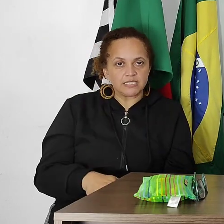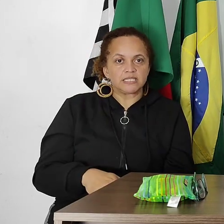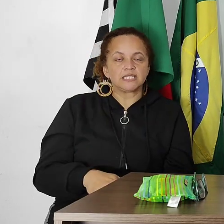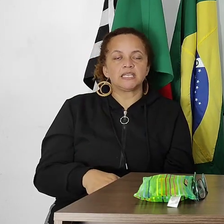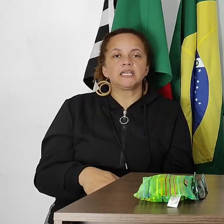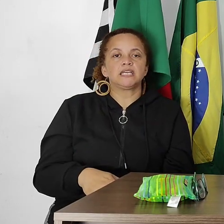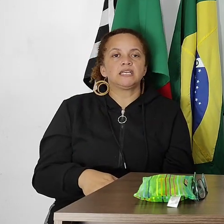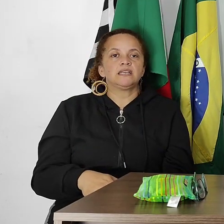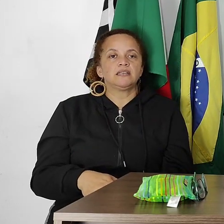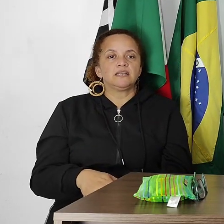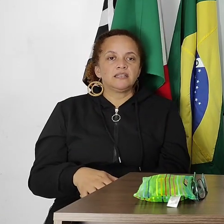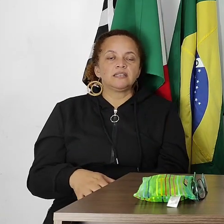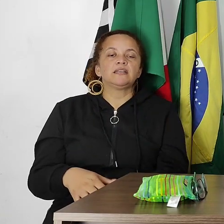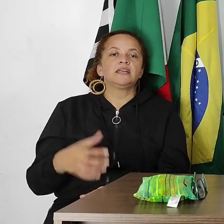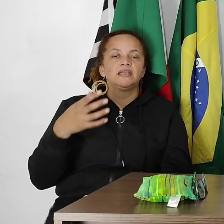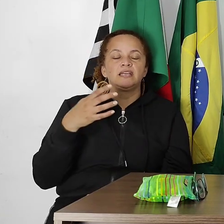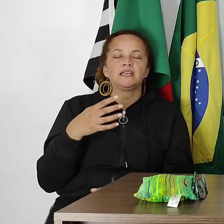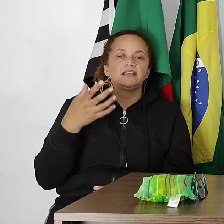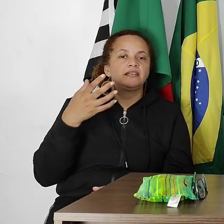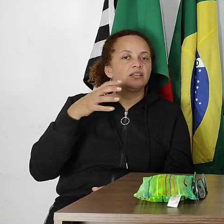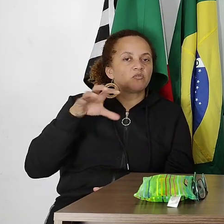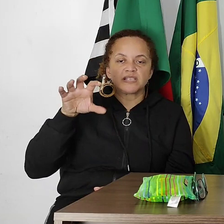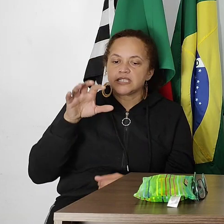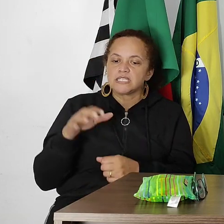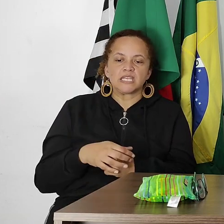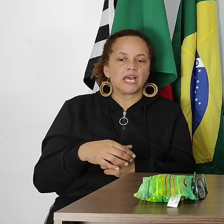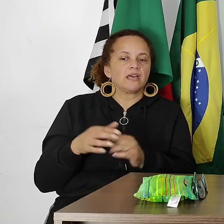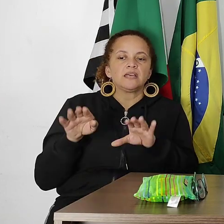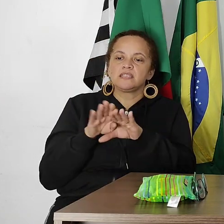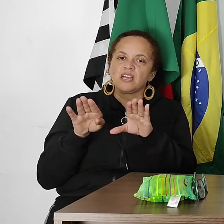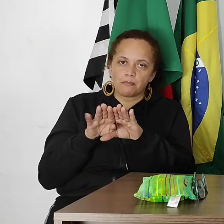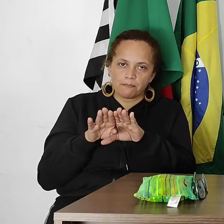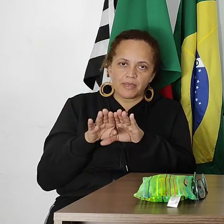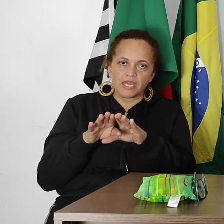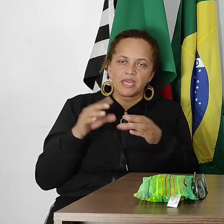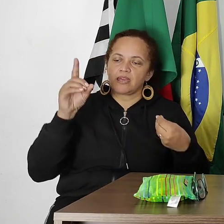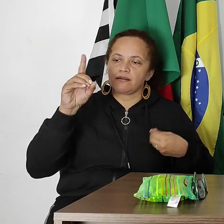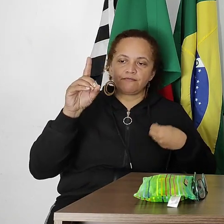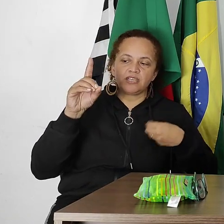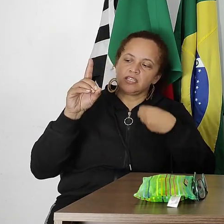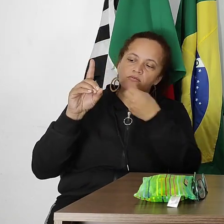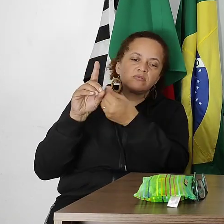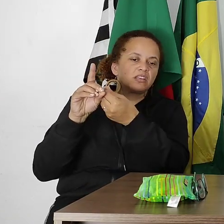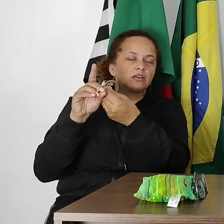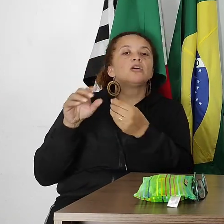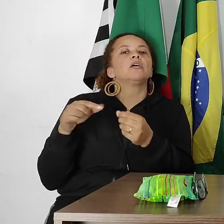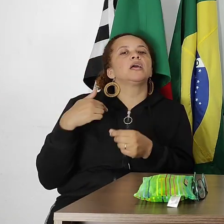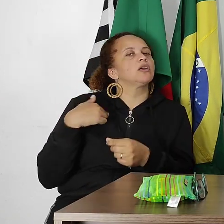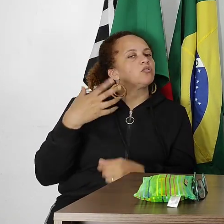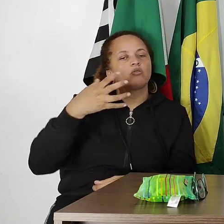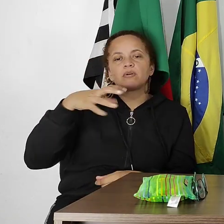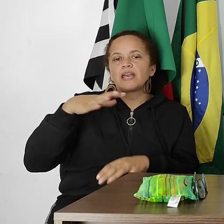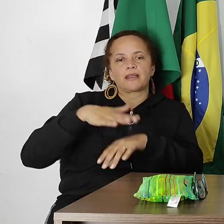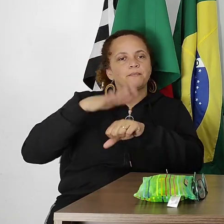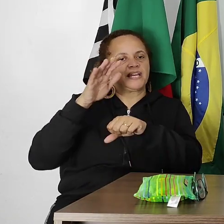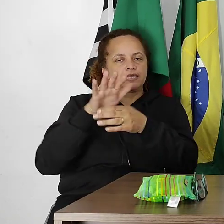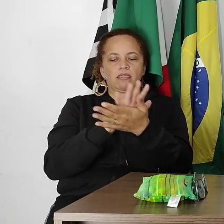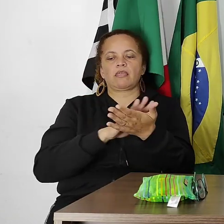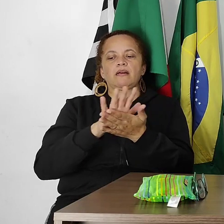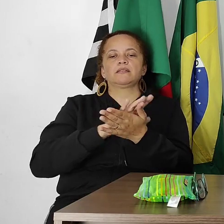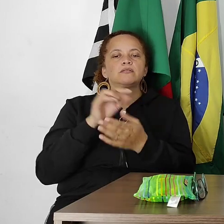comigo, não quiser andar com Jesus comigo, eu não quero mais nada com você. Chega de